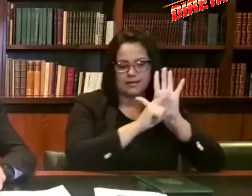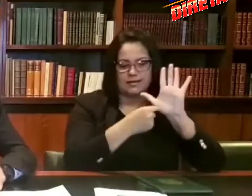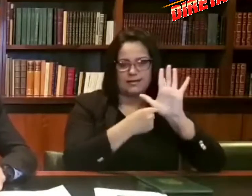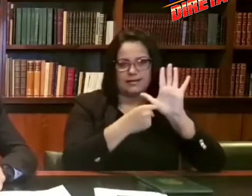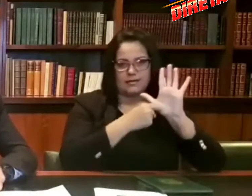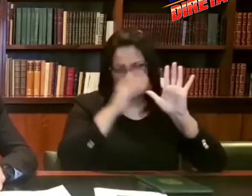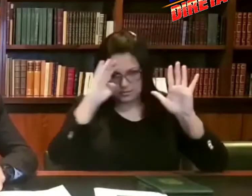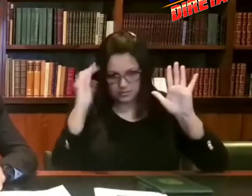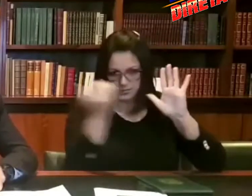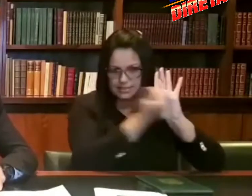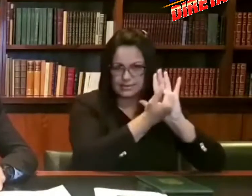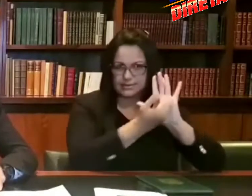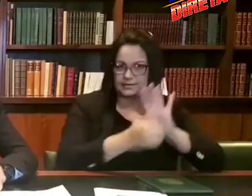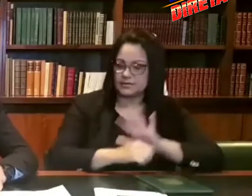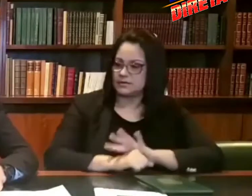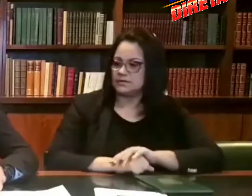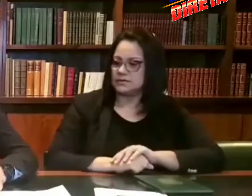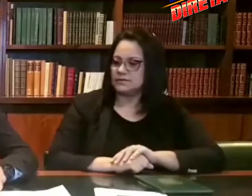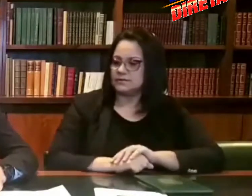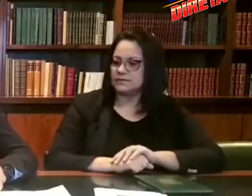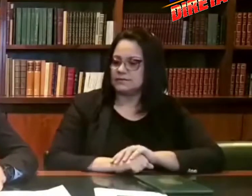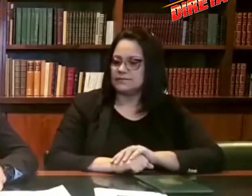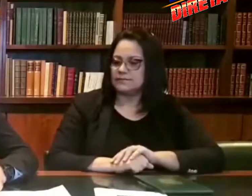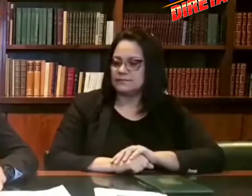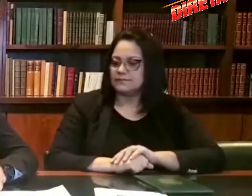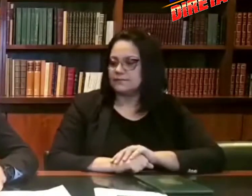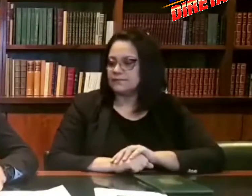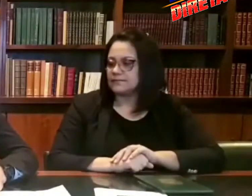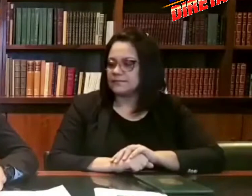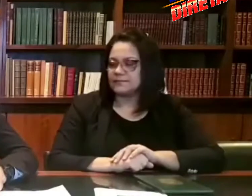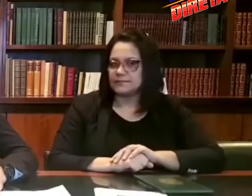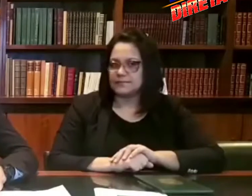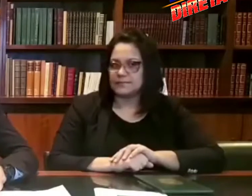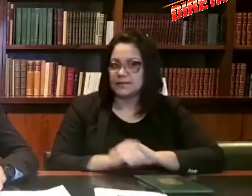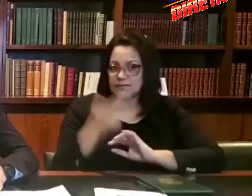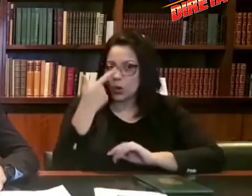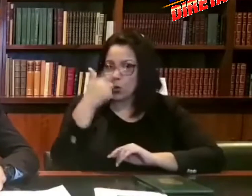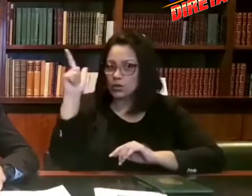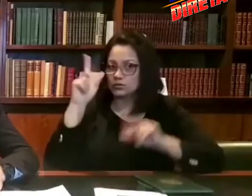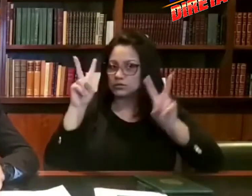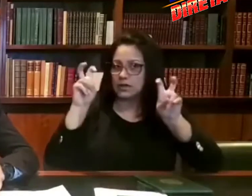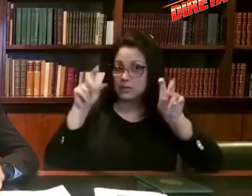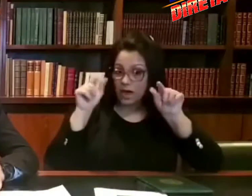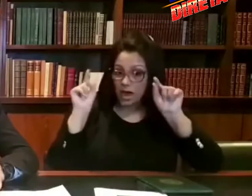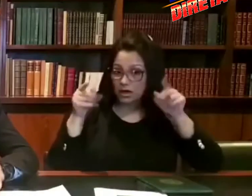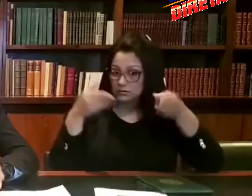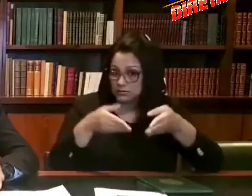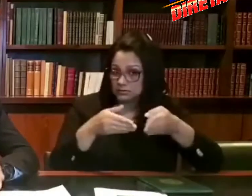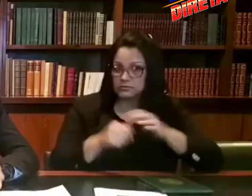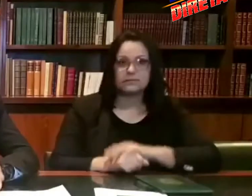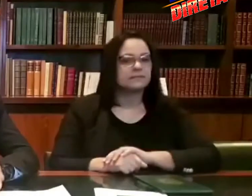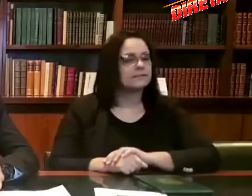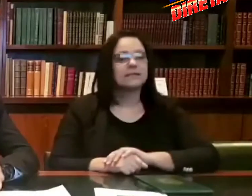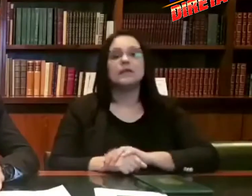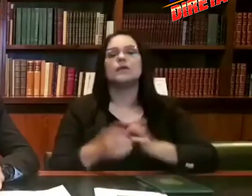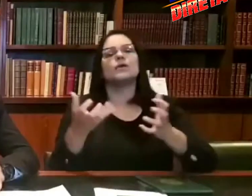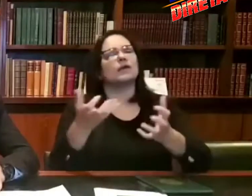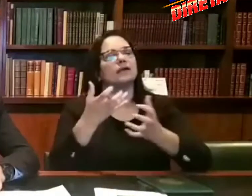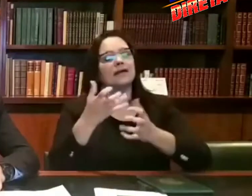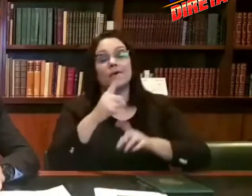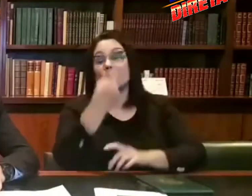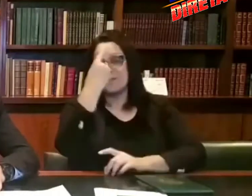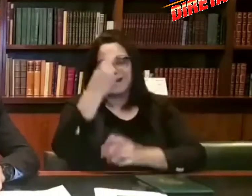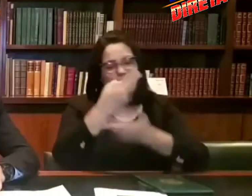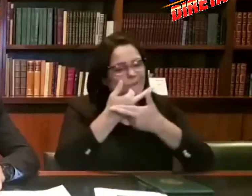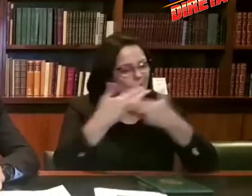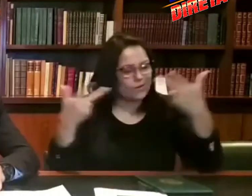aí. Deixa eu aproveitar. Alguma coisa sobre isso? Sem problema, né? Não, é só para reforçar, presidente. Maior programa... Ah, uma coisa que eu